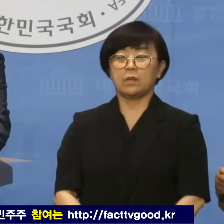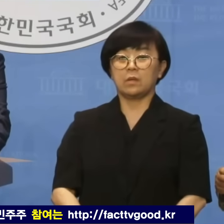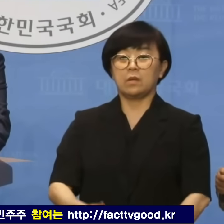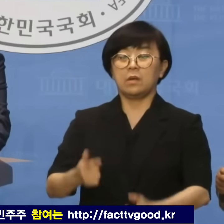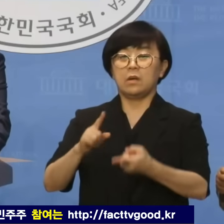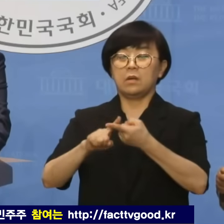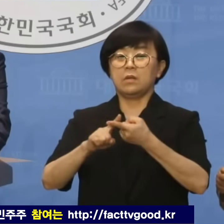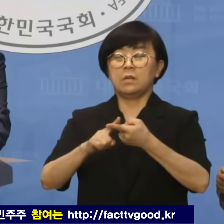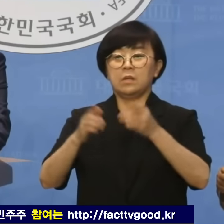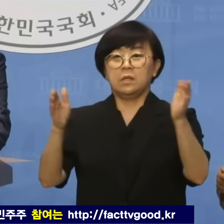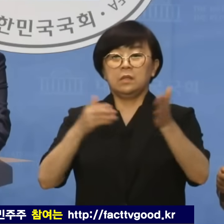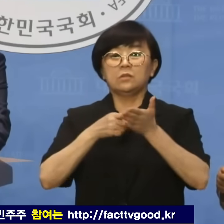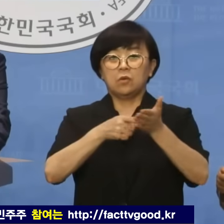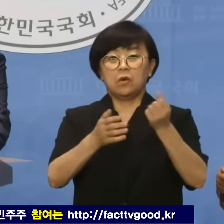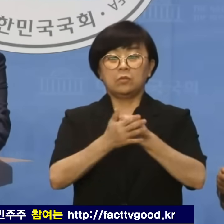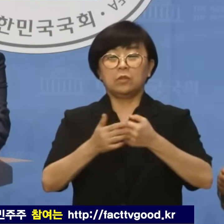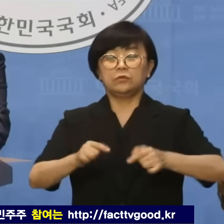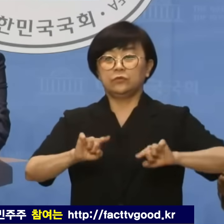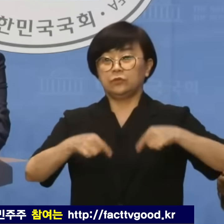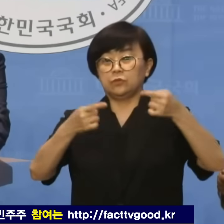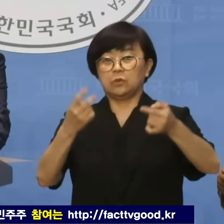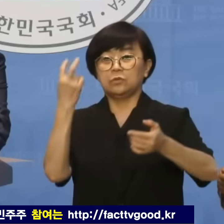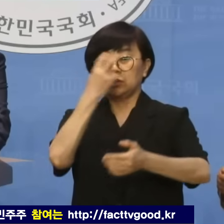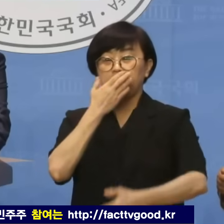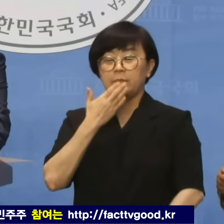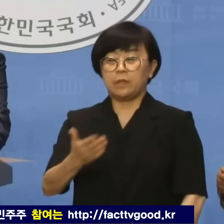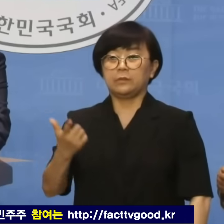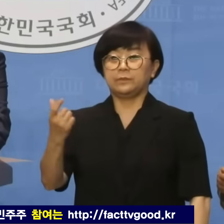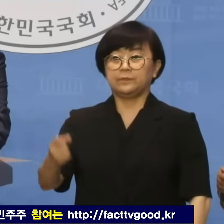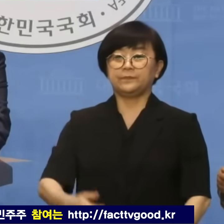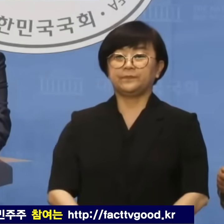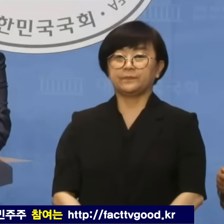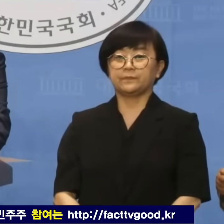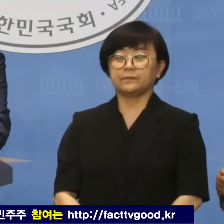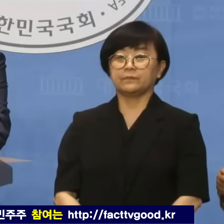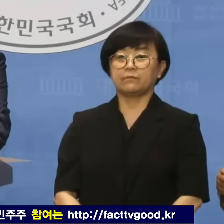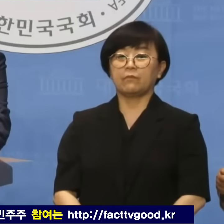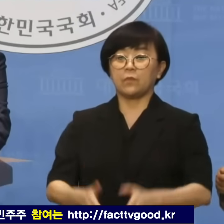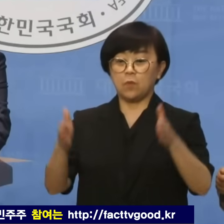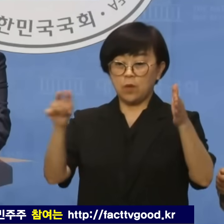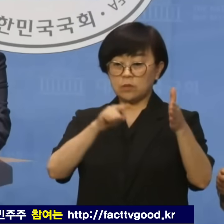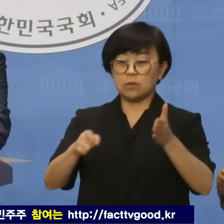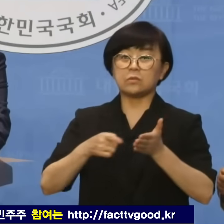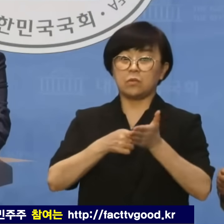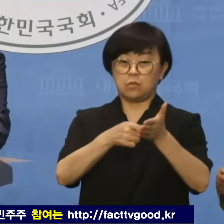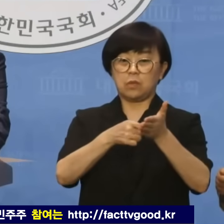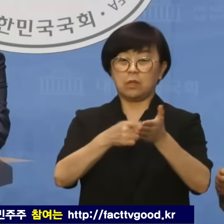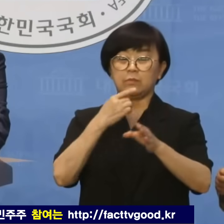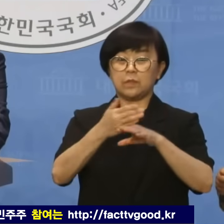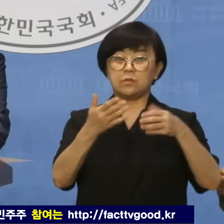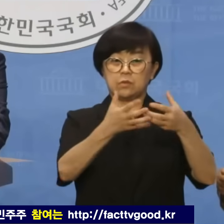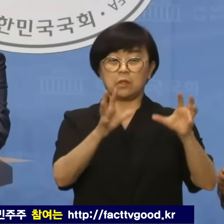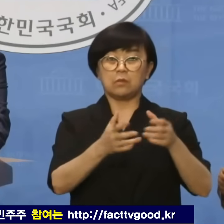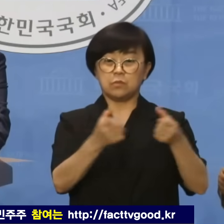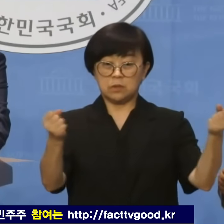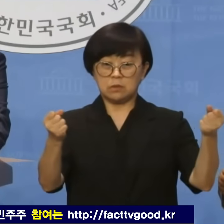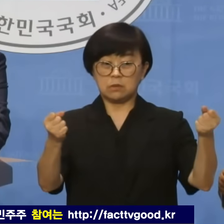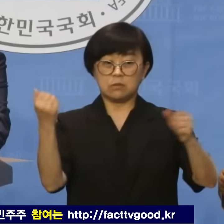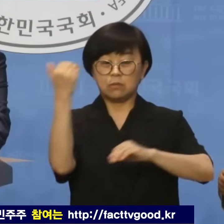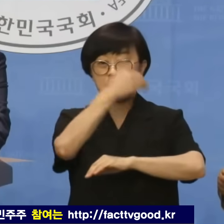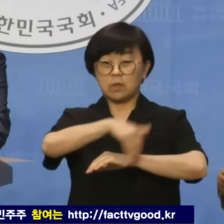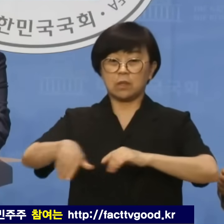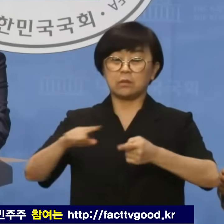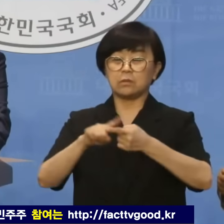때 청구하면 당연히 출석해 조사를 받을 것입니다. 굳이 회기 중에 청구해 민주당의 분열을 획책하는